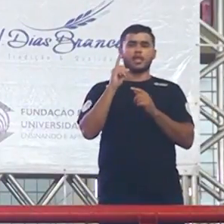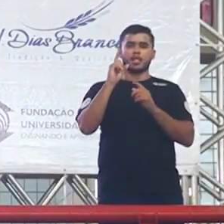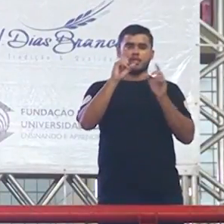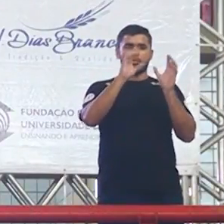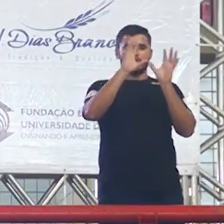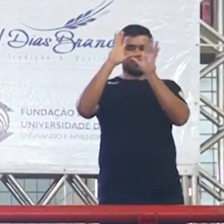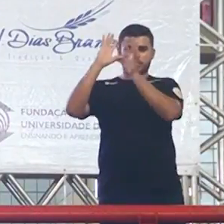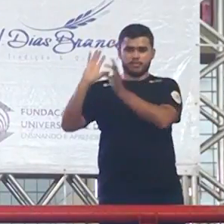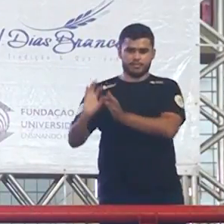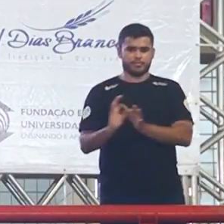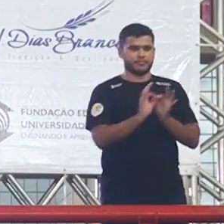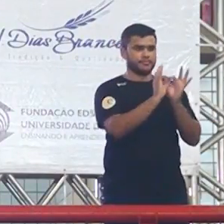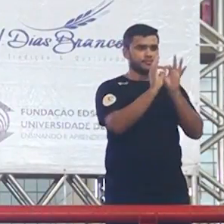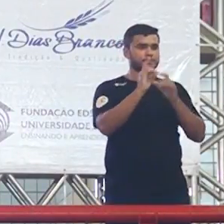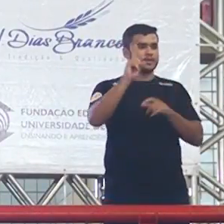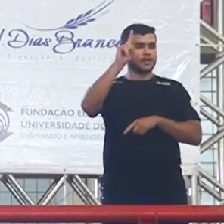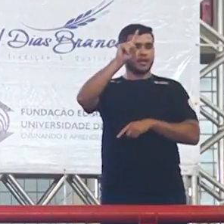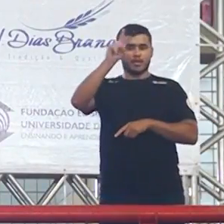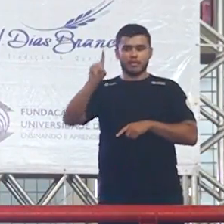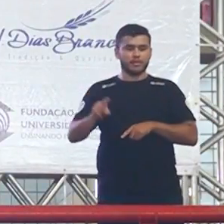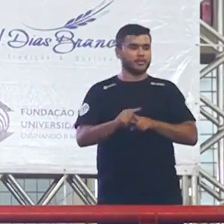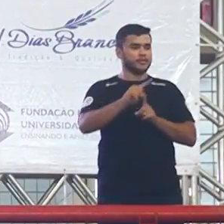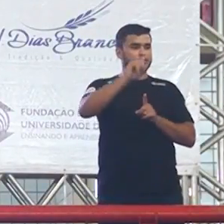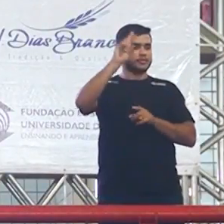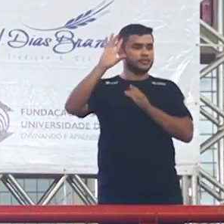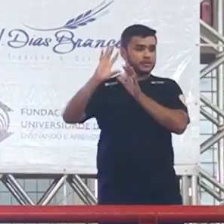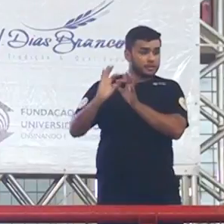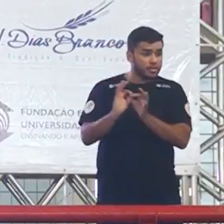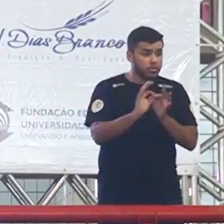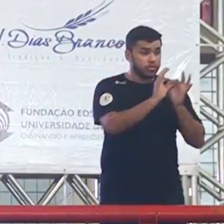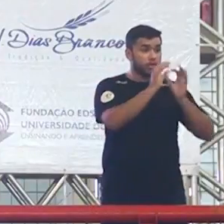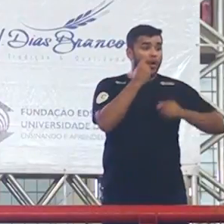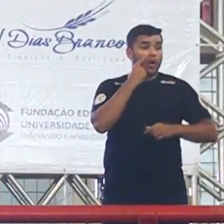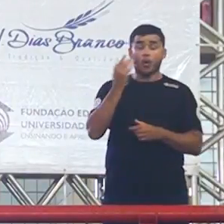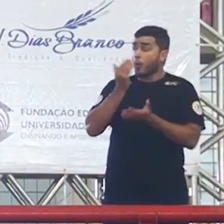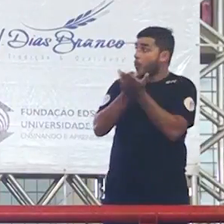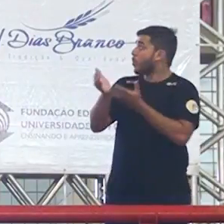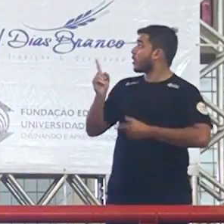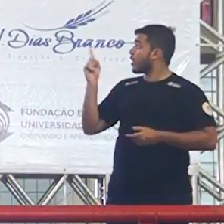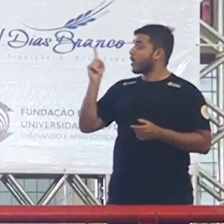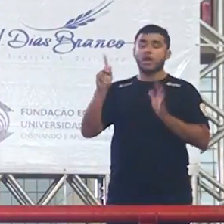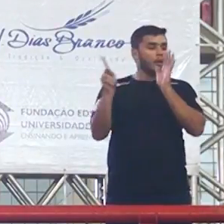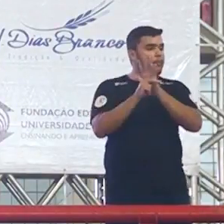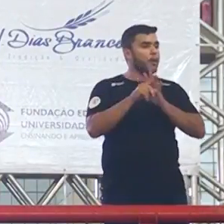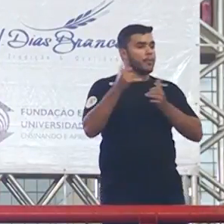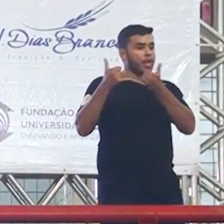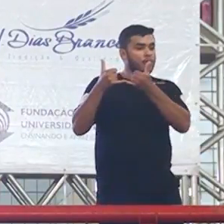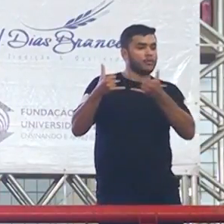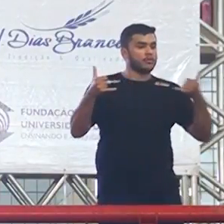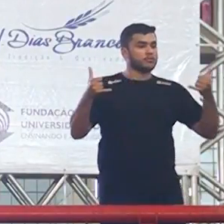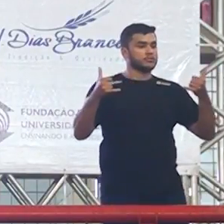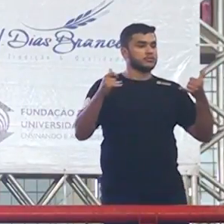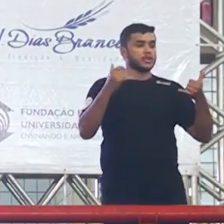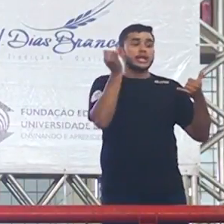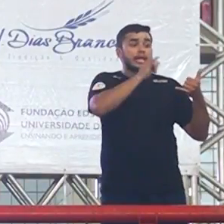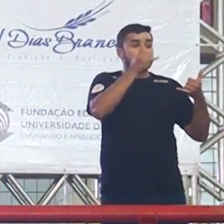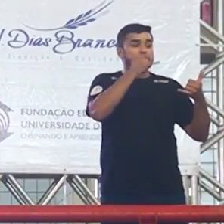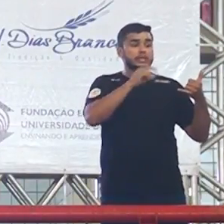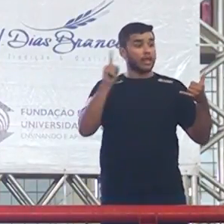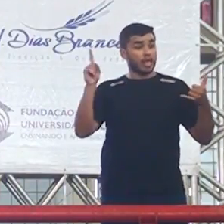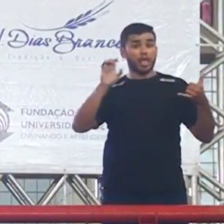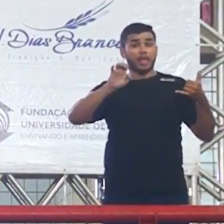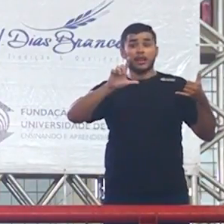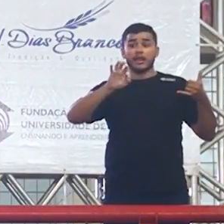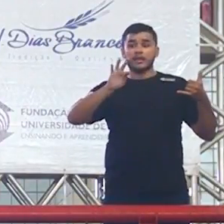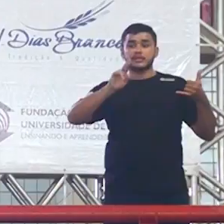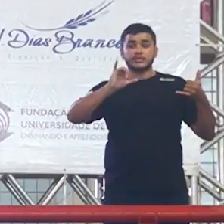filazinha, andando organizadamente? O que é isso, pessoal? Corrente elétrica. Corrente elétrica.